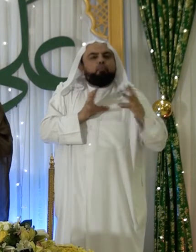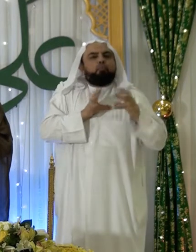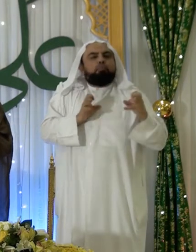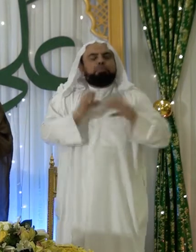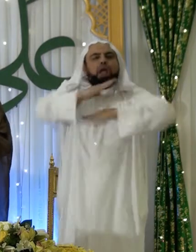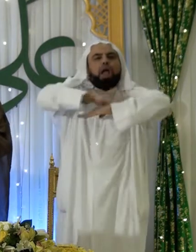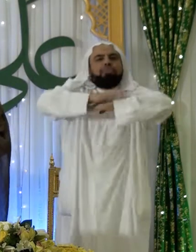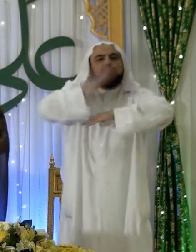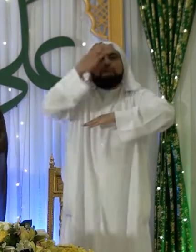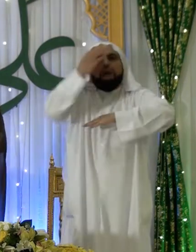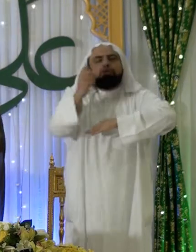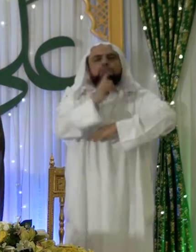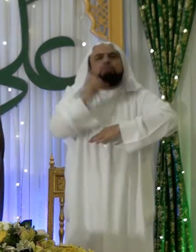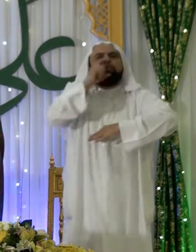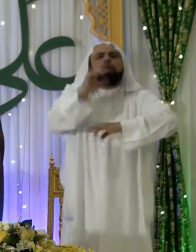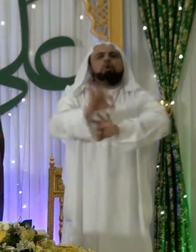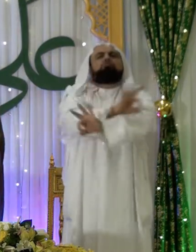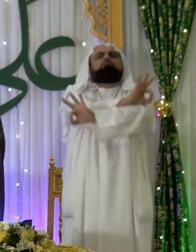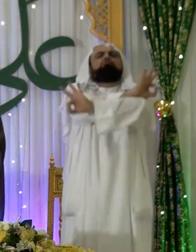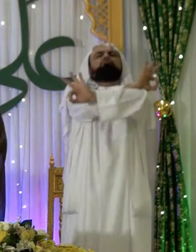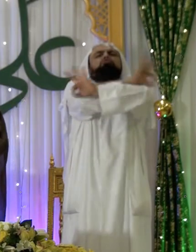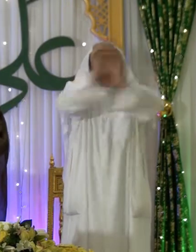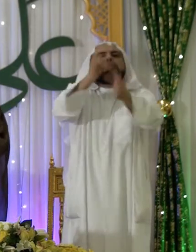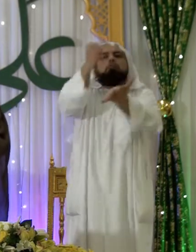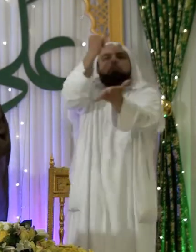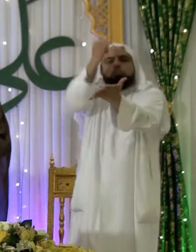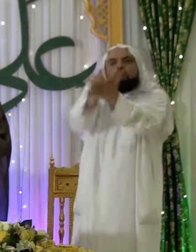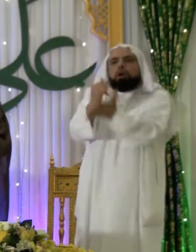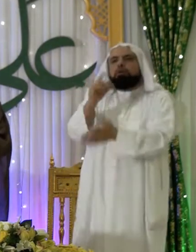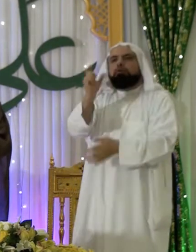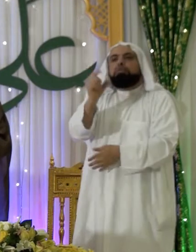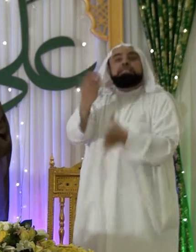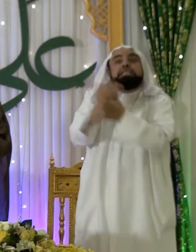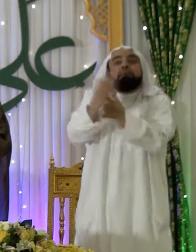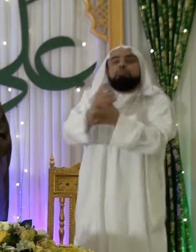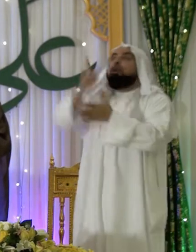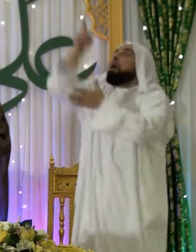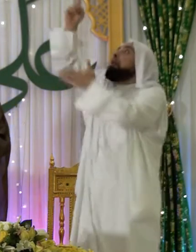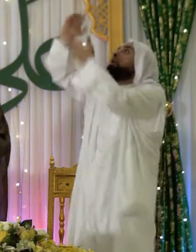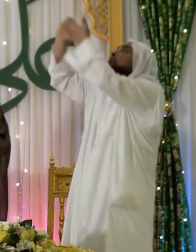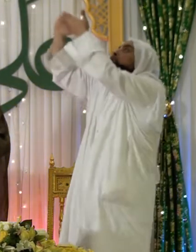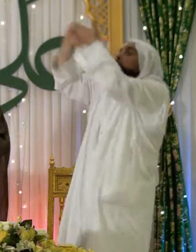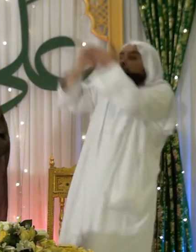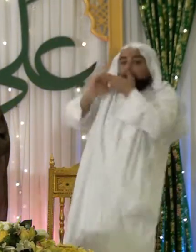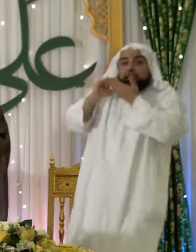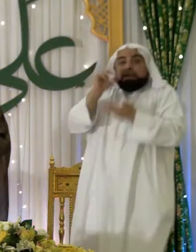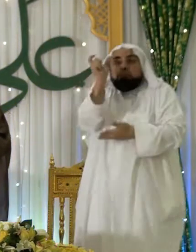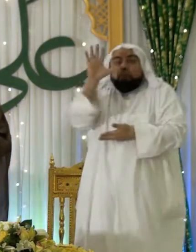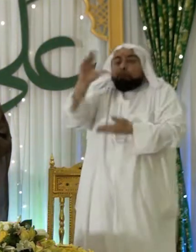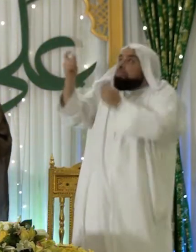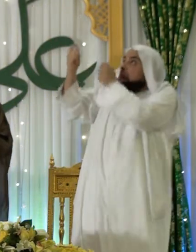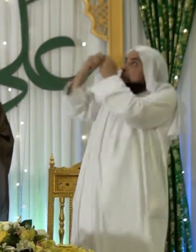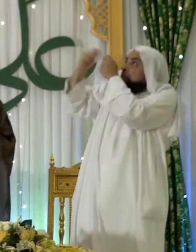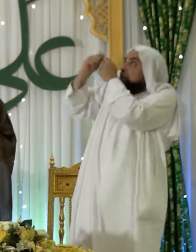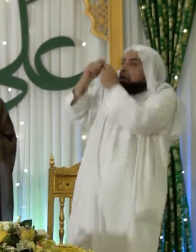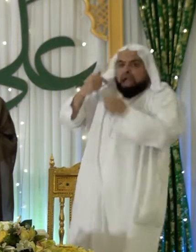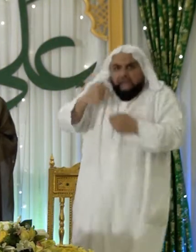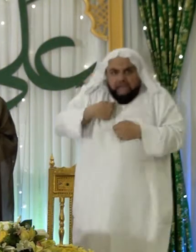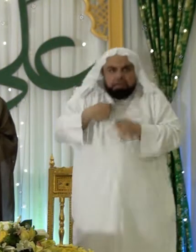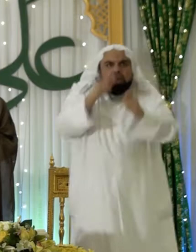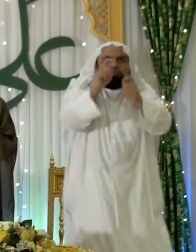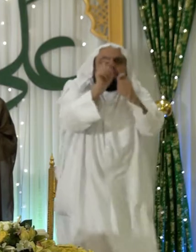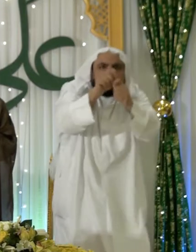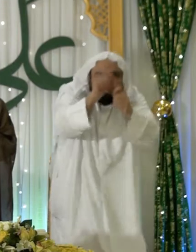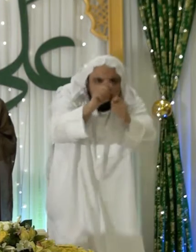الله. ورسول الله أدبه الله، وعلي أدبه